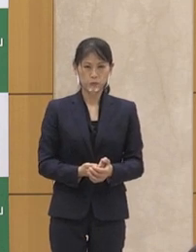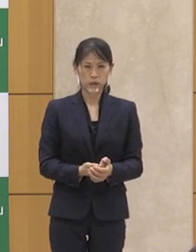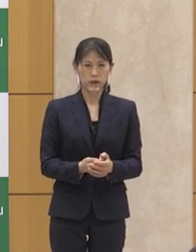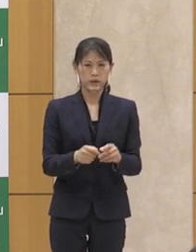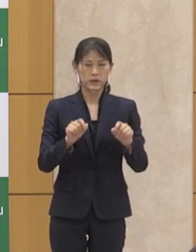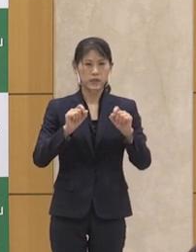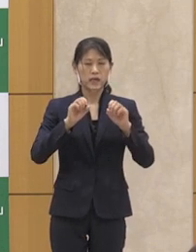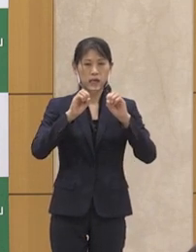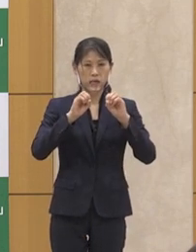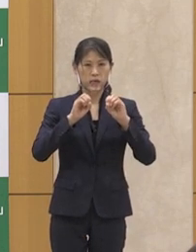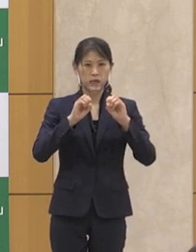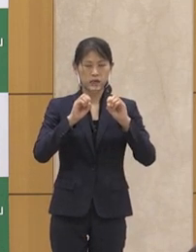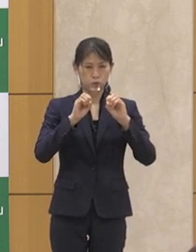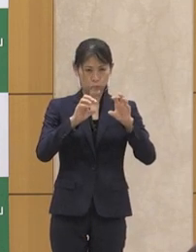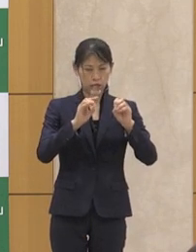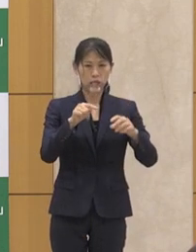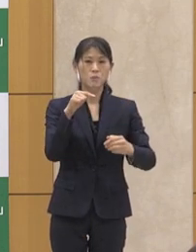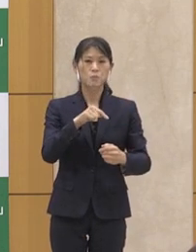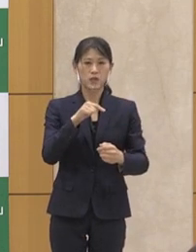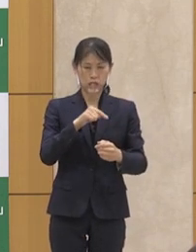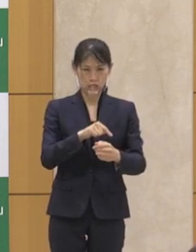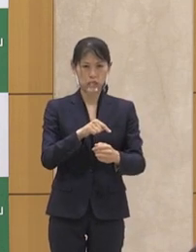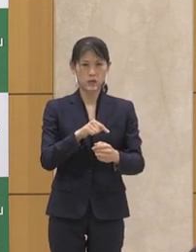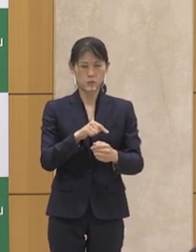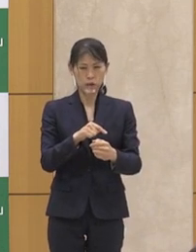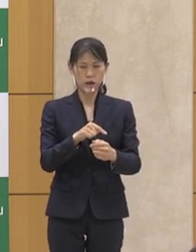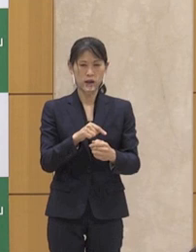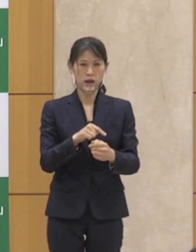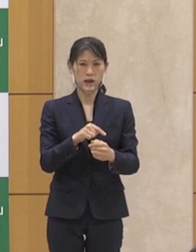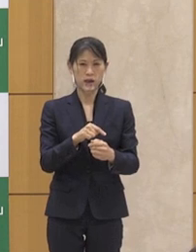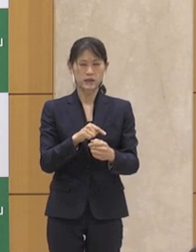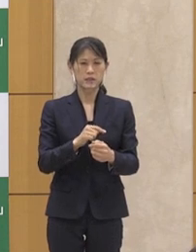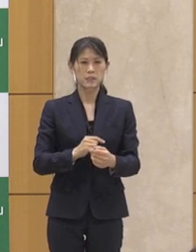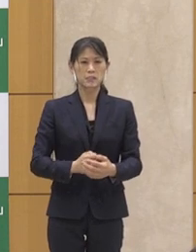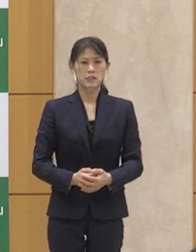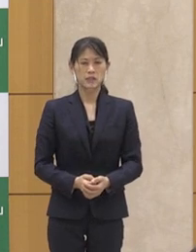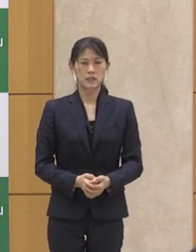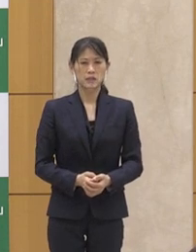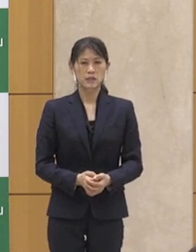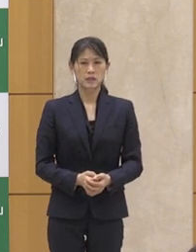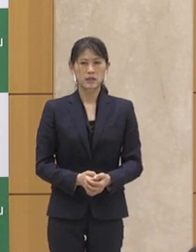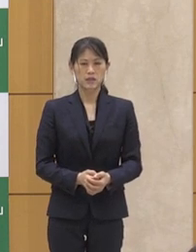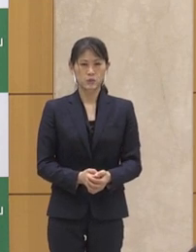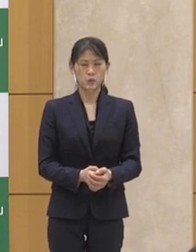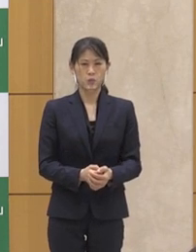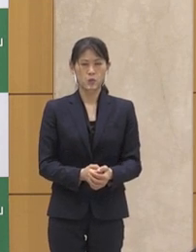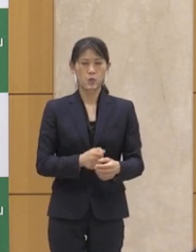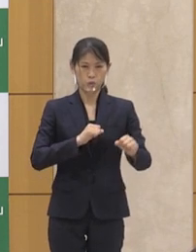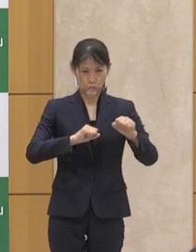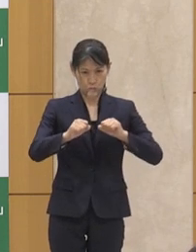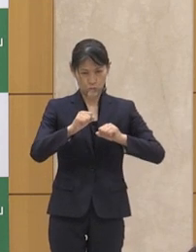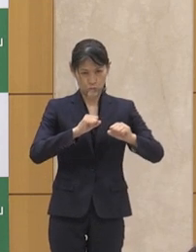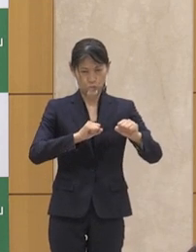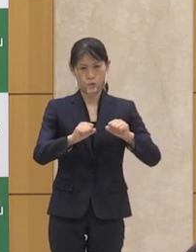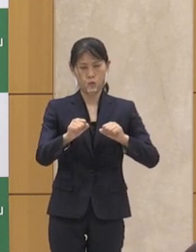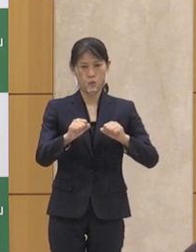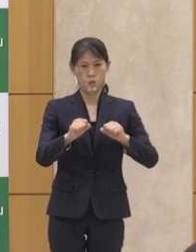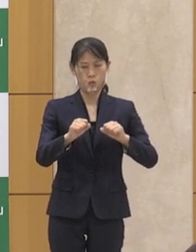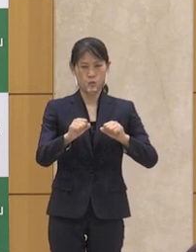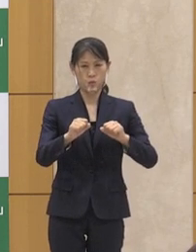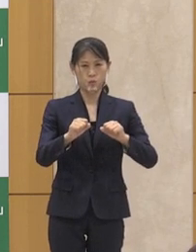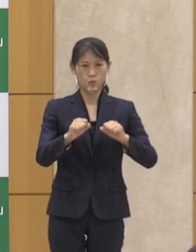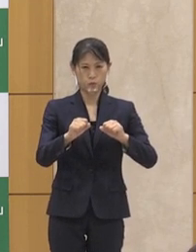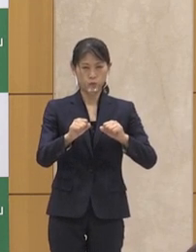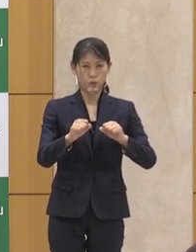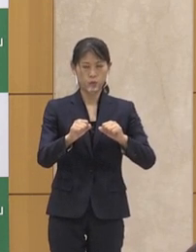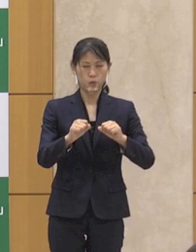して、まあ、守っていただく、あるいはこの行動に移していただければですね、今ご指摘の